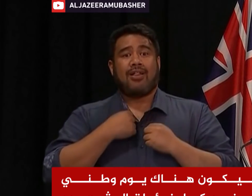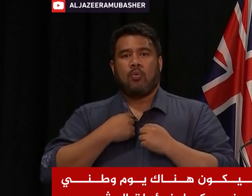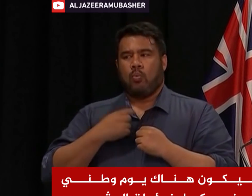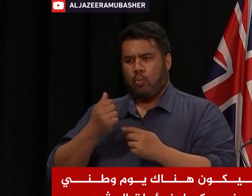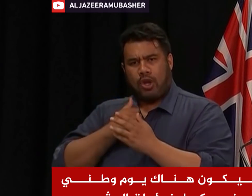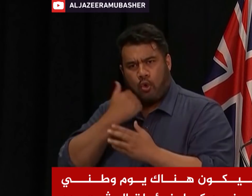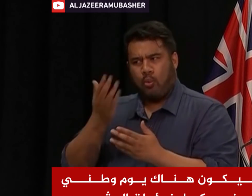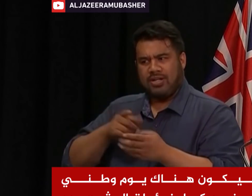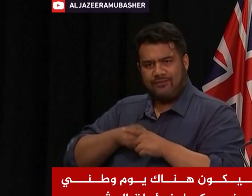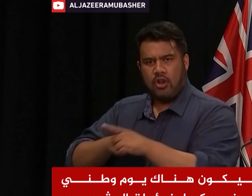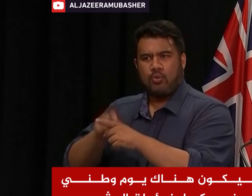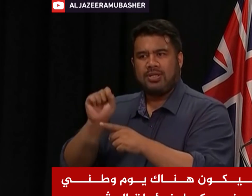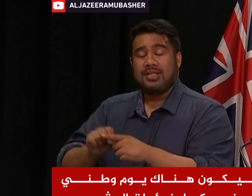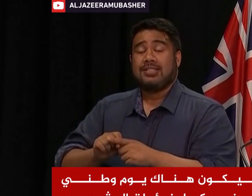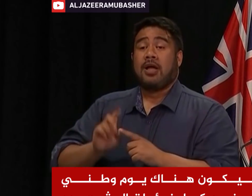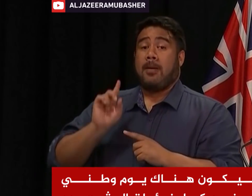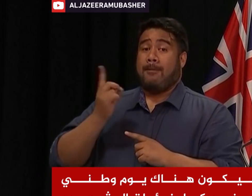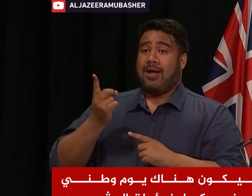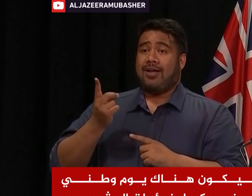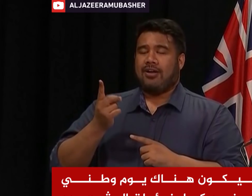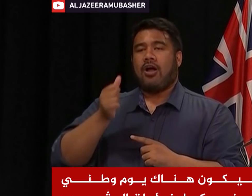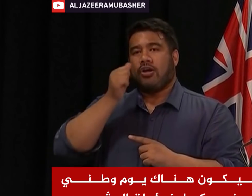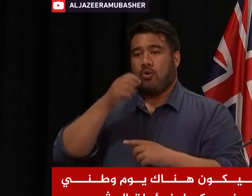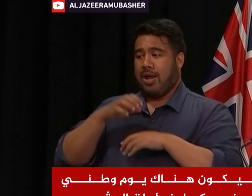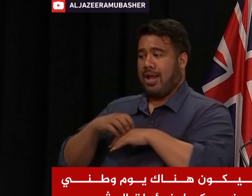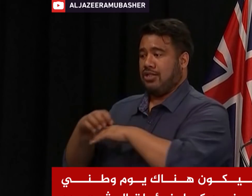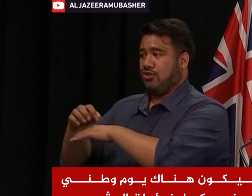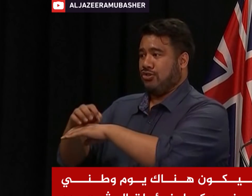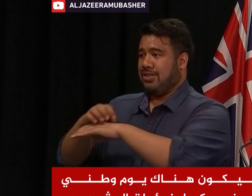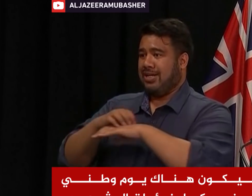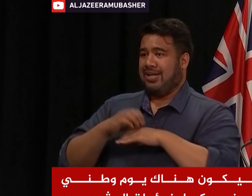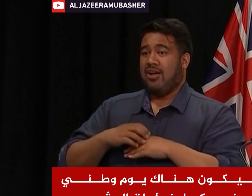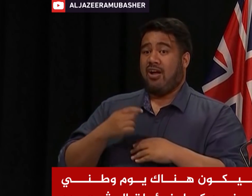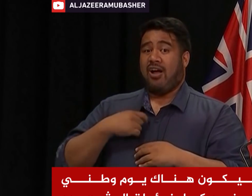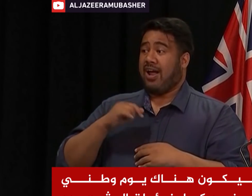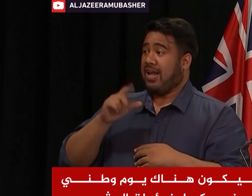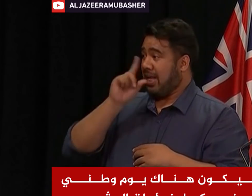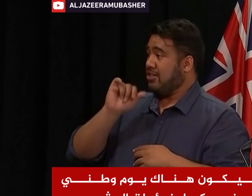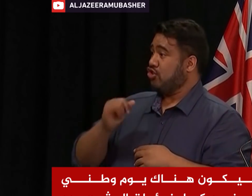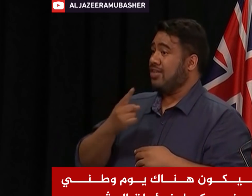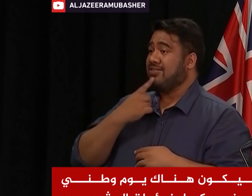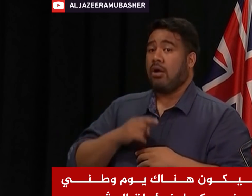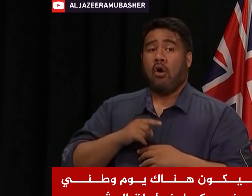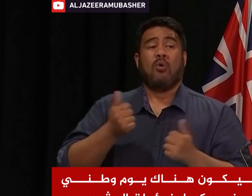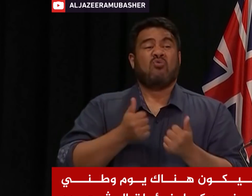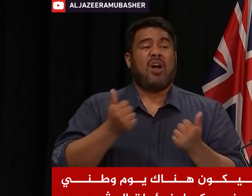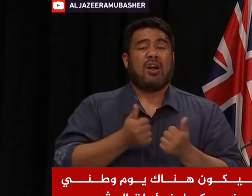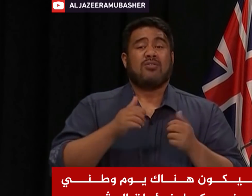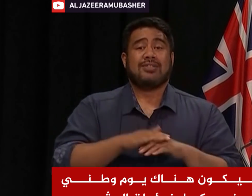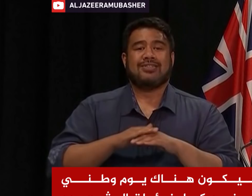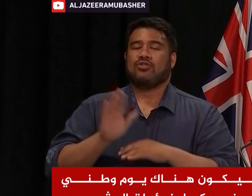فيها تهديد أو فيها حث على الكراهية يتم تتبعها، لكن مع ذلك في ظل